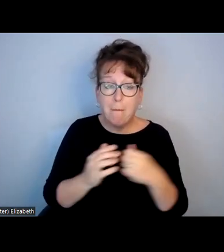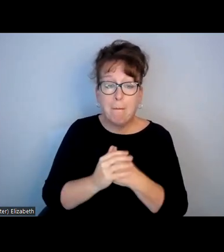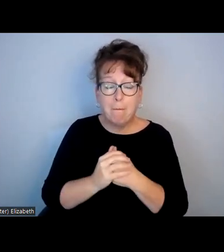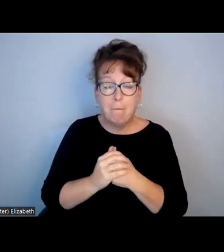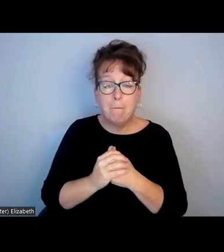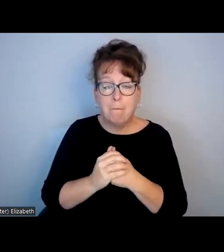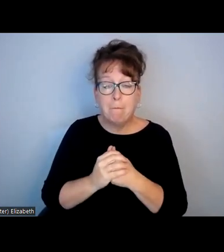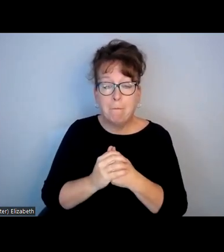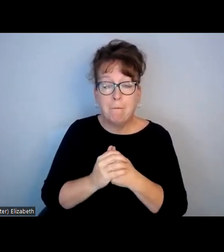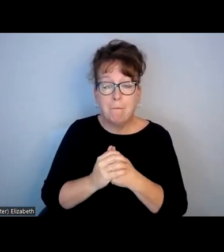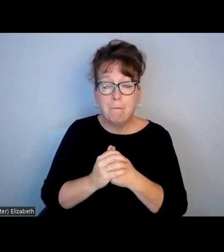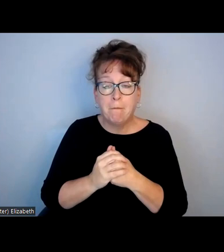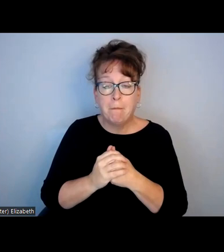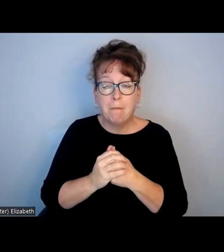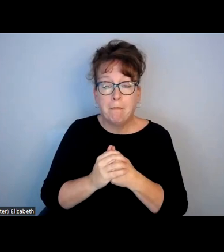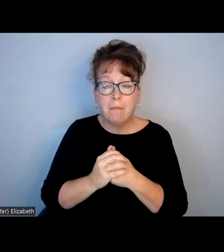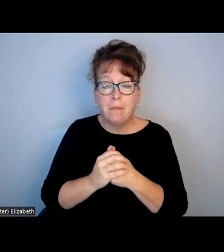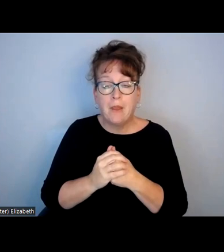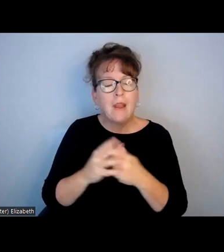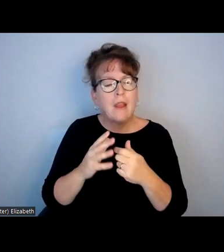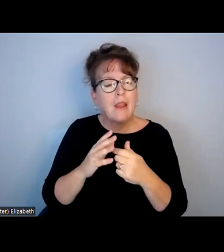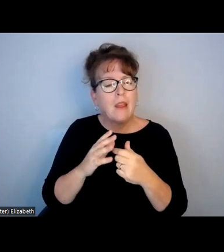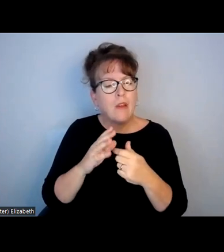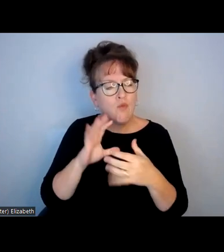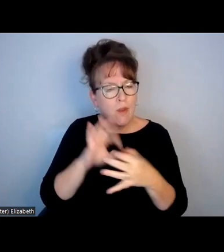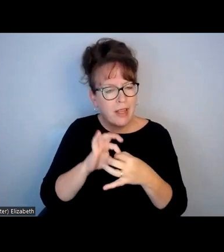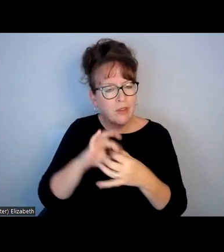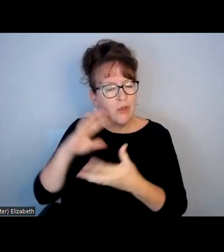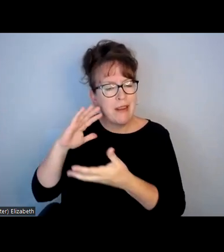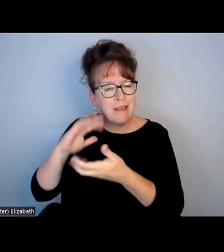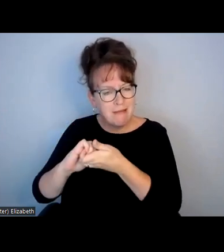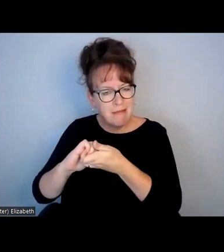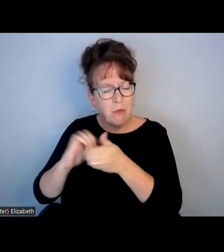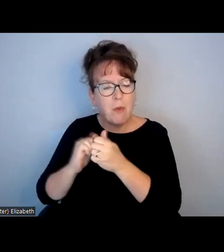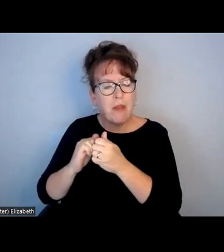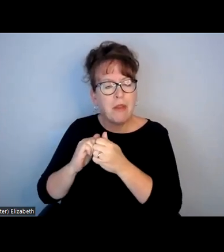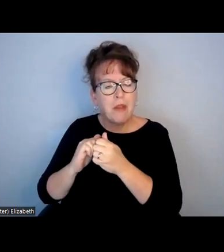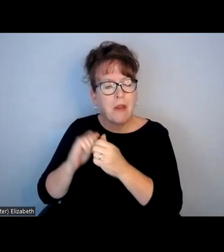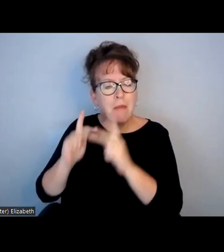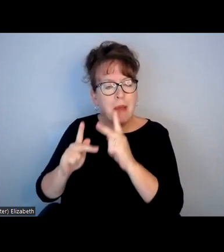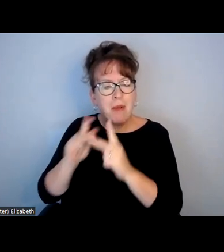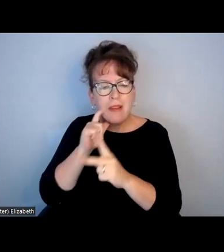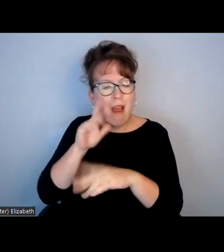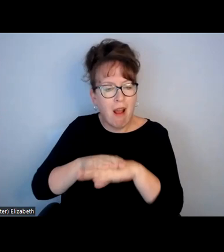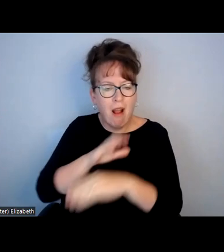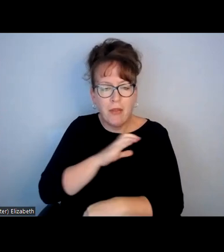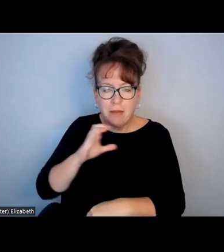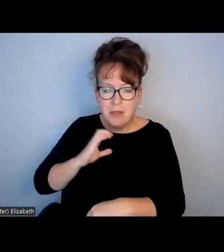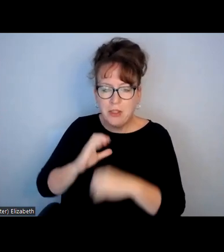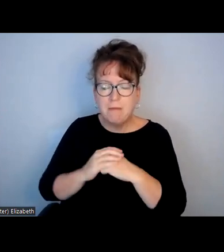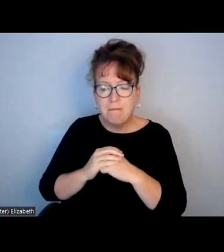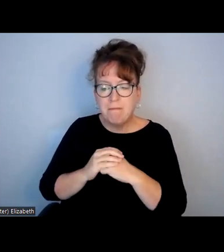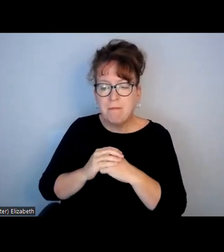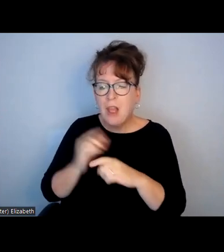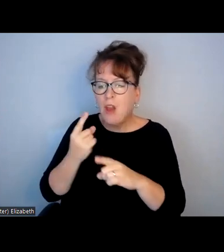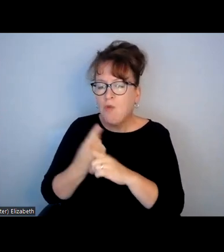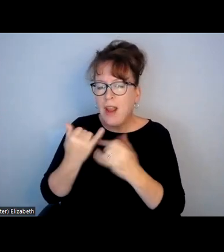acta eh durante el verano ahora sobre la segunda pregunta las comunidades fuera de